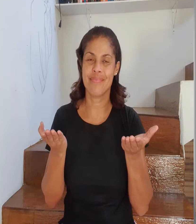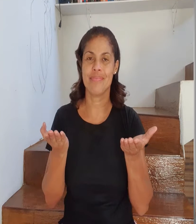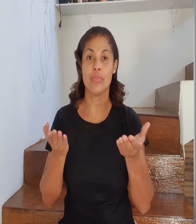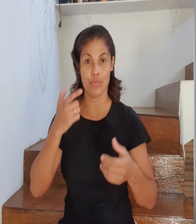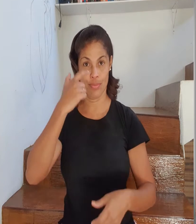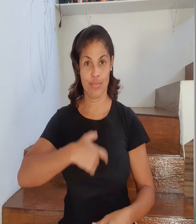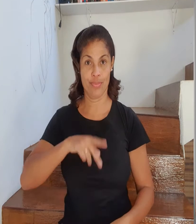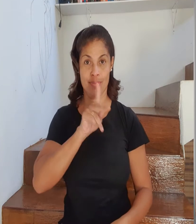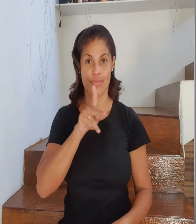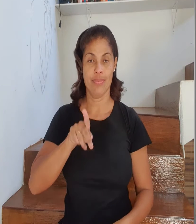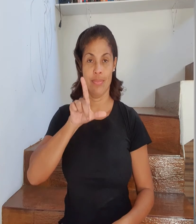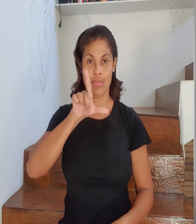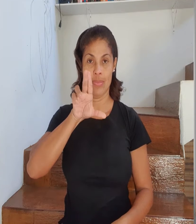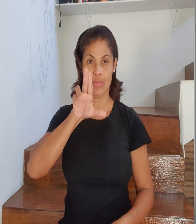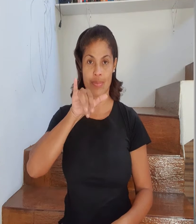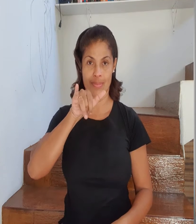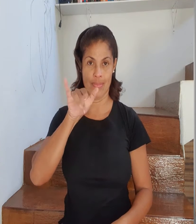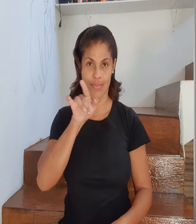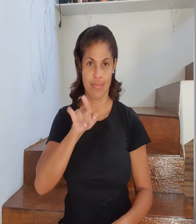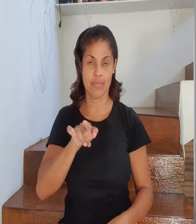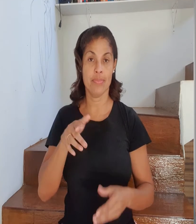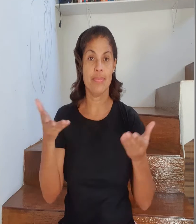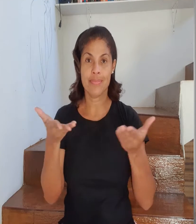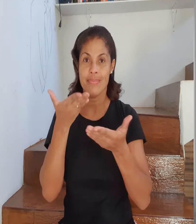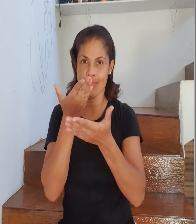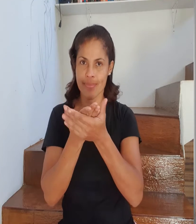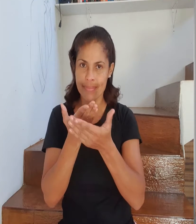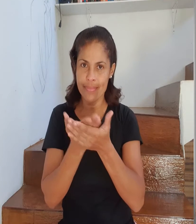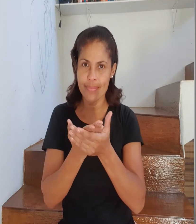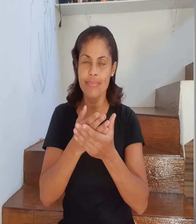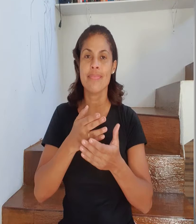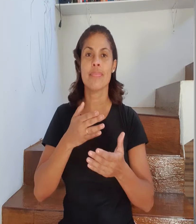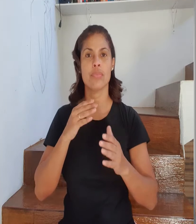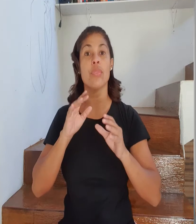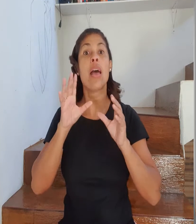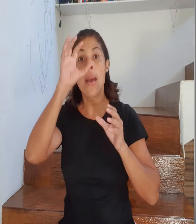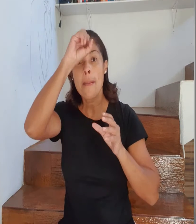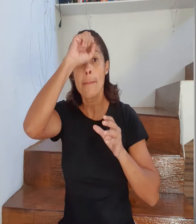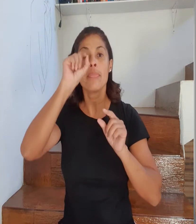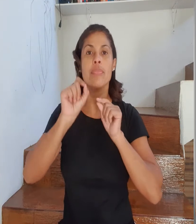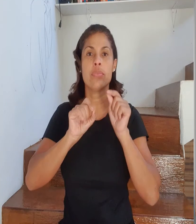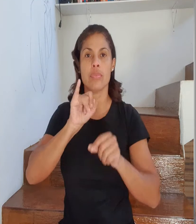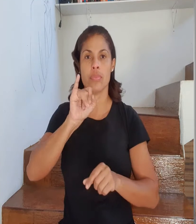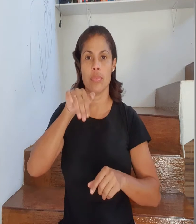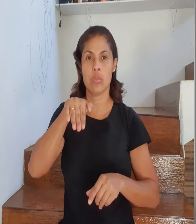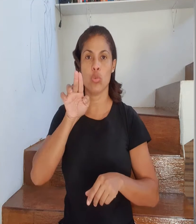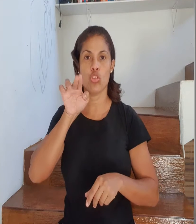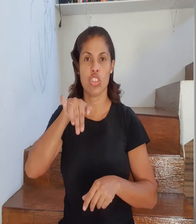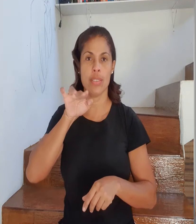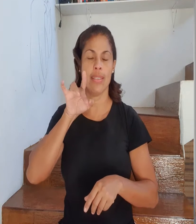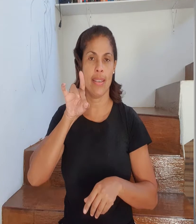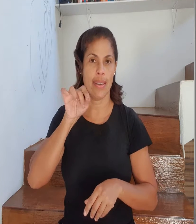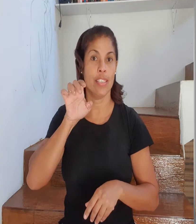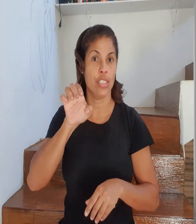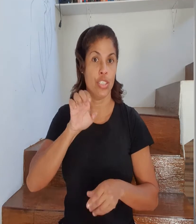Olá, pessoal. Eu sou o professor Luiz Amarante e nesta aula nós vamos estudar a